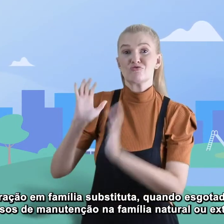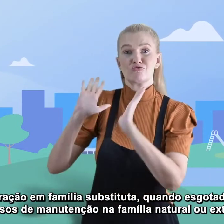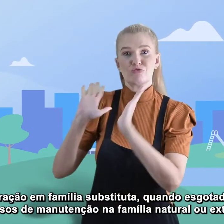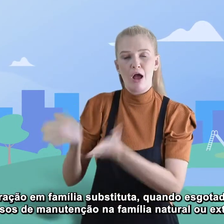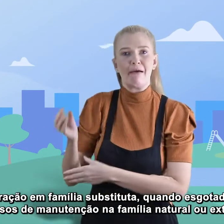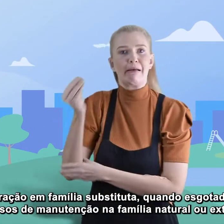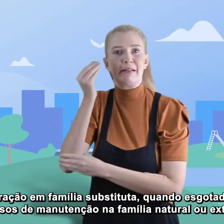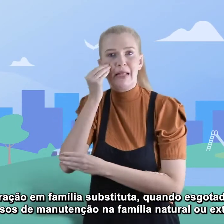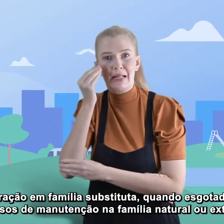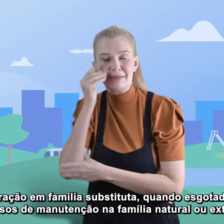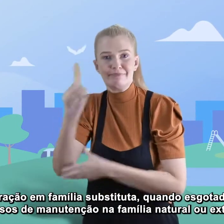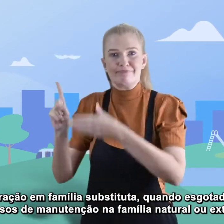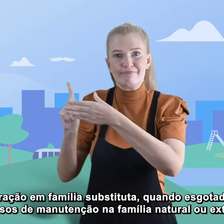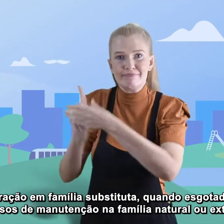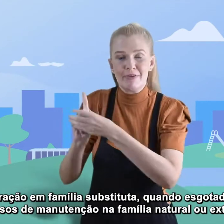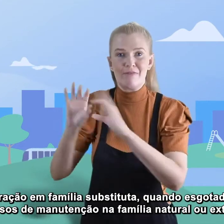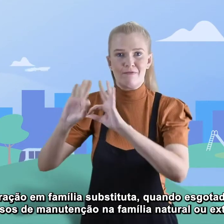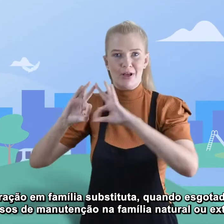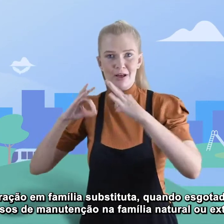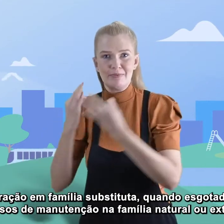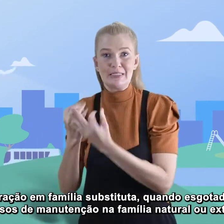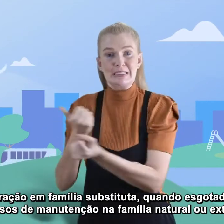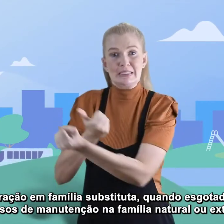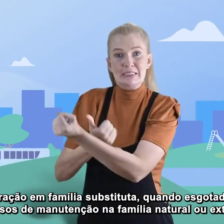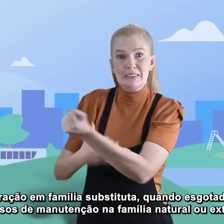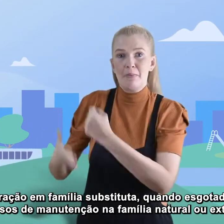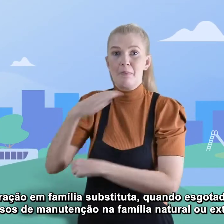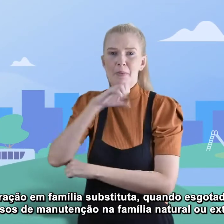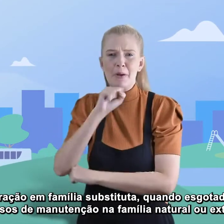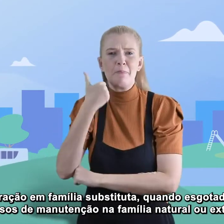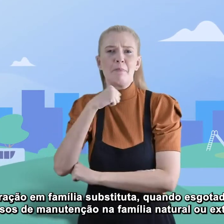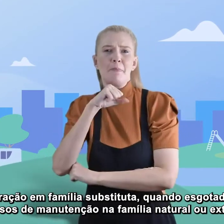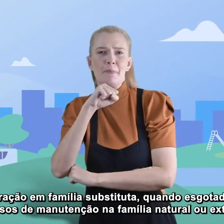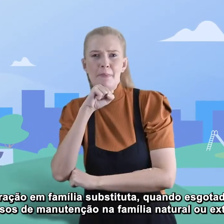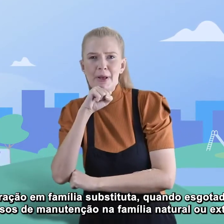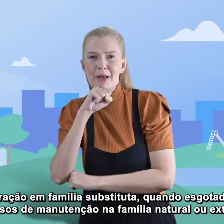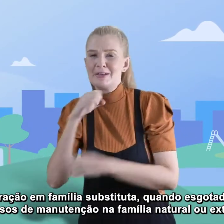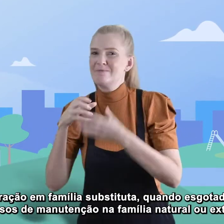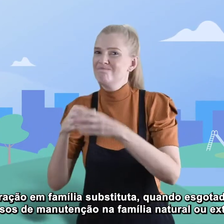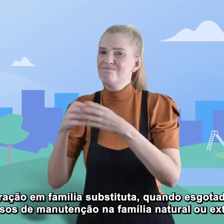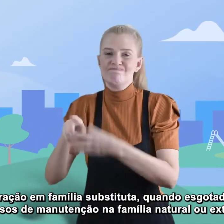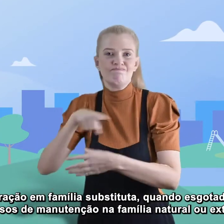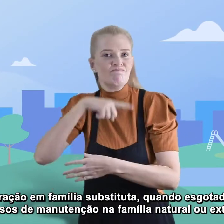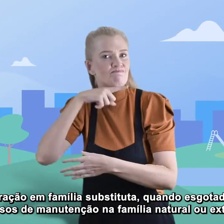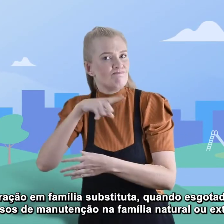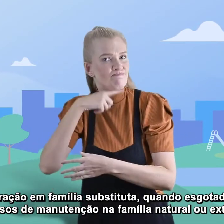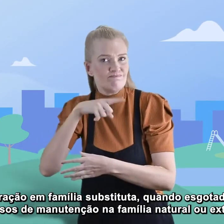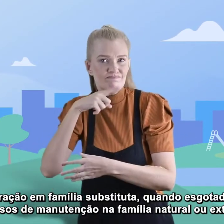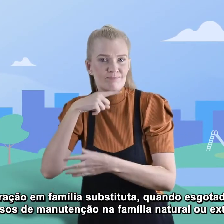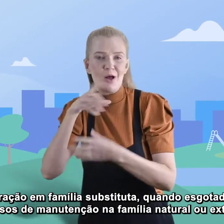Integração em família substituta, quando esgotados os recursos de manutenção na família natural ou